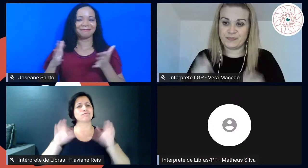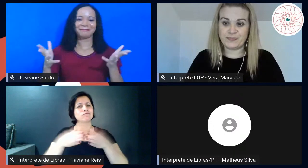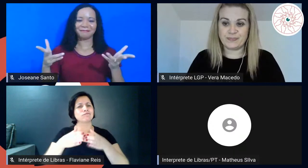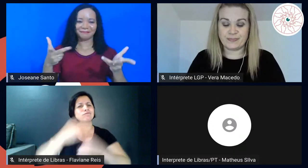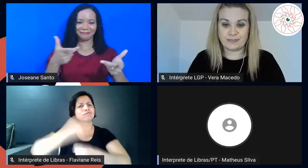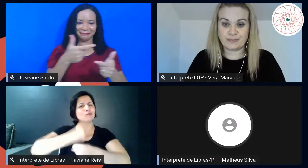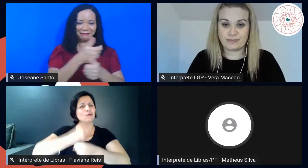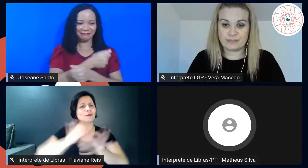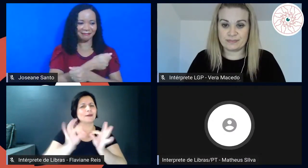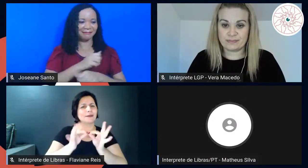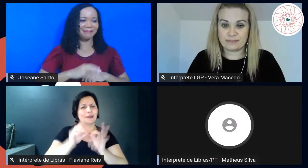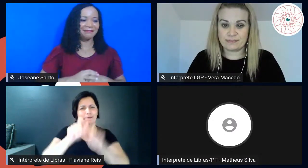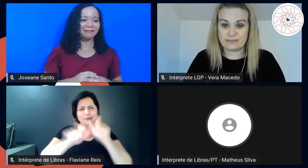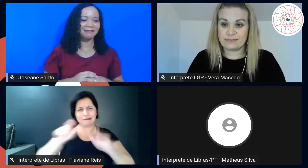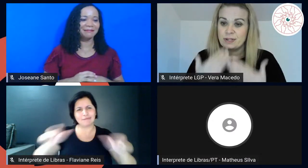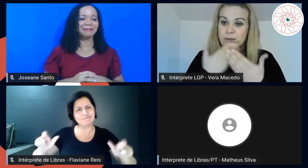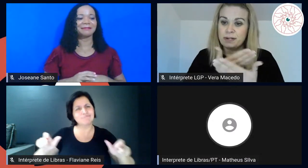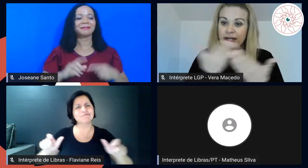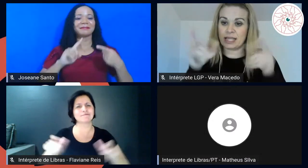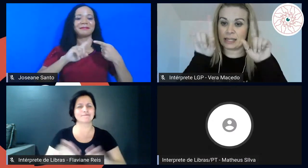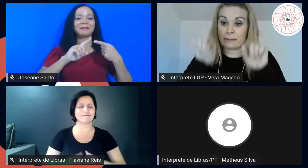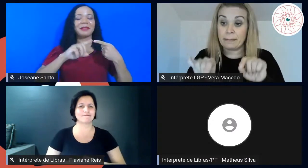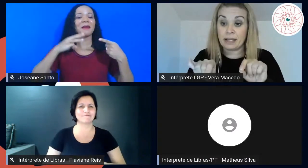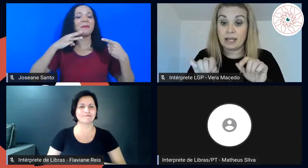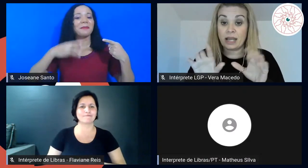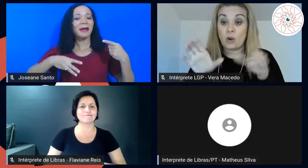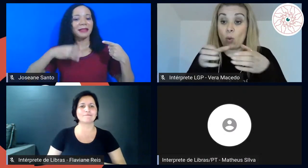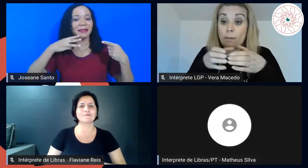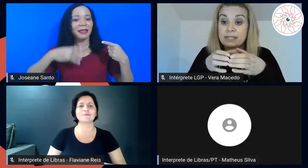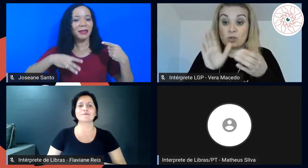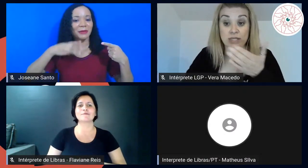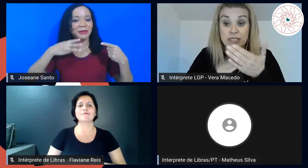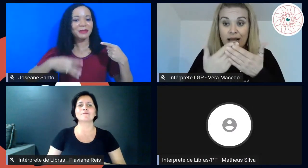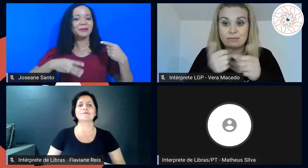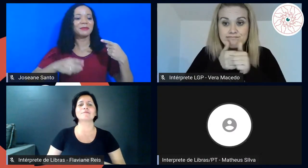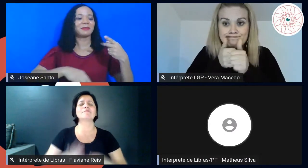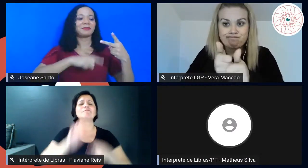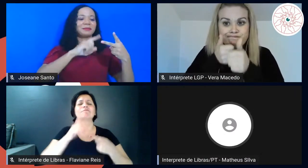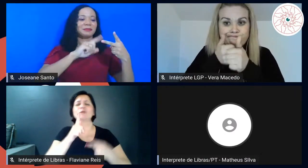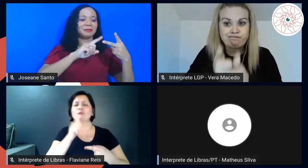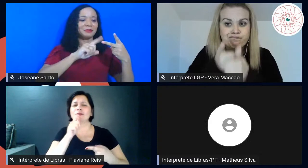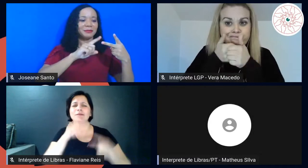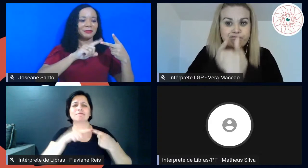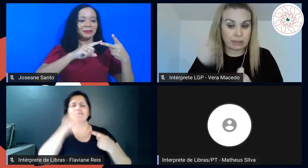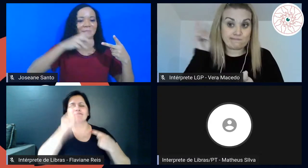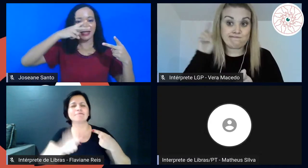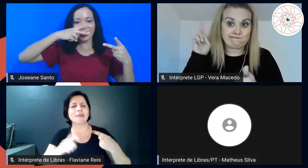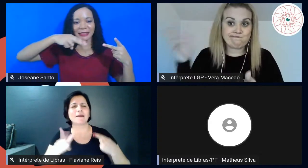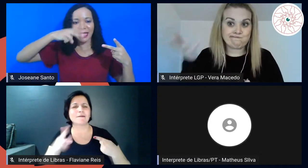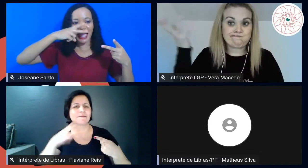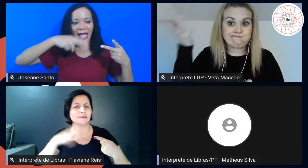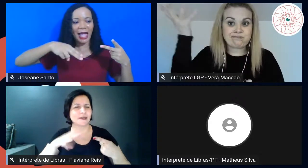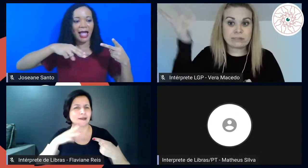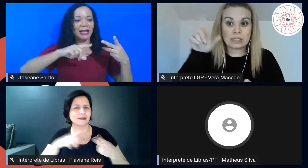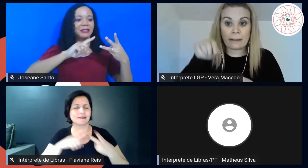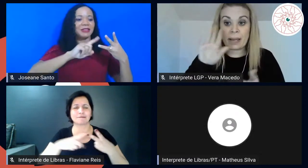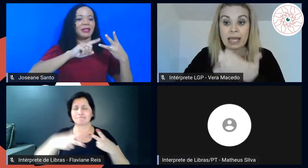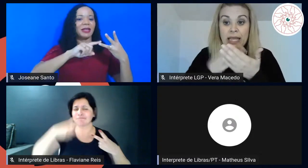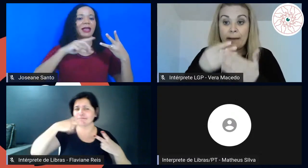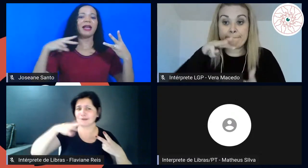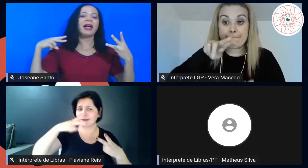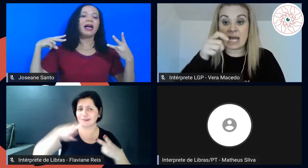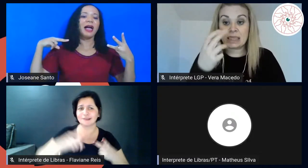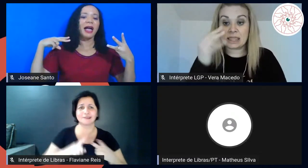evento. Somos gratas à comissão de intérpretes que aqui prestou um trabalho valoroso, ao intérprete Mateus